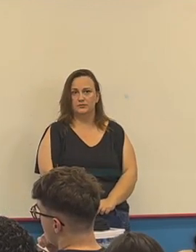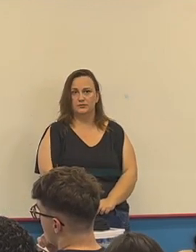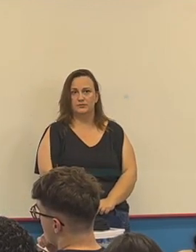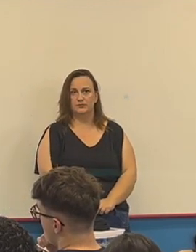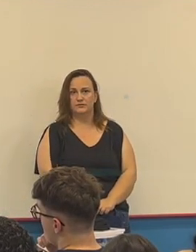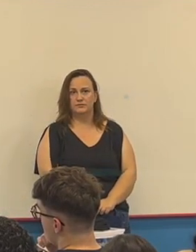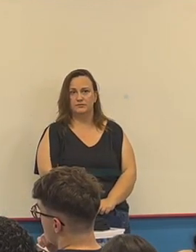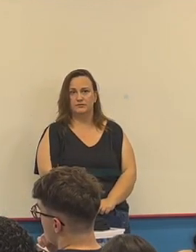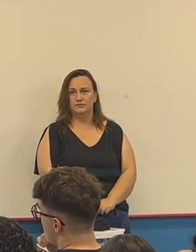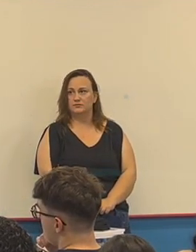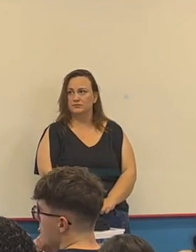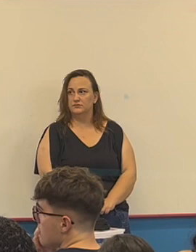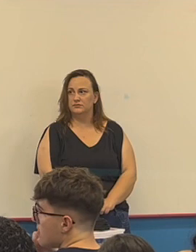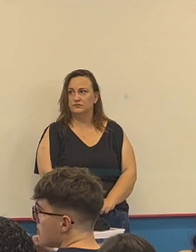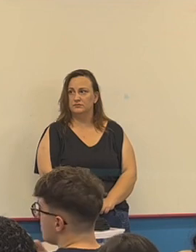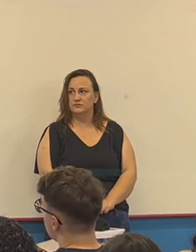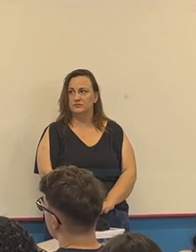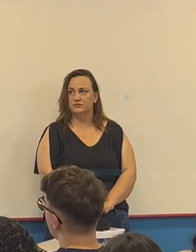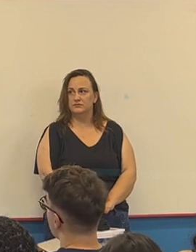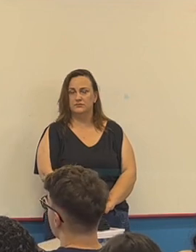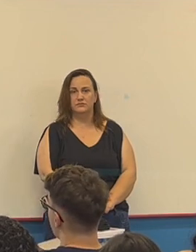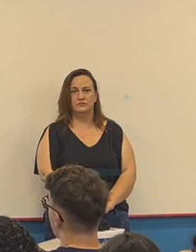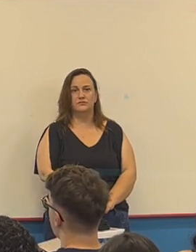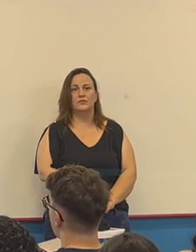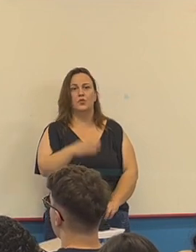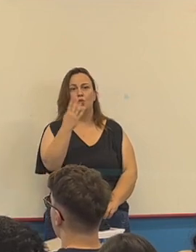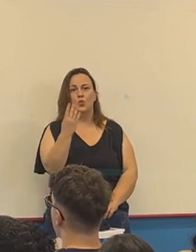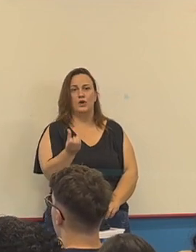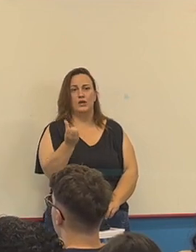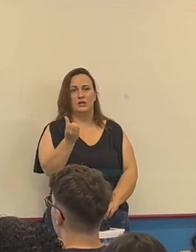Sobre a página 46. Ah, desculpa. Pode falar, vai falar, já chegou. Sobre a página